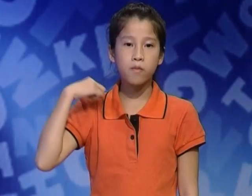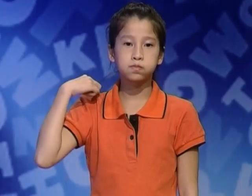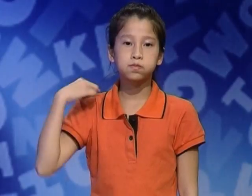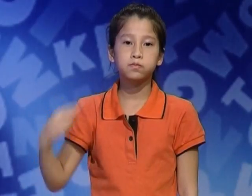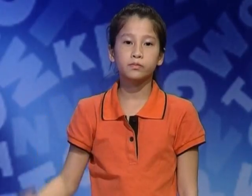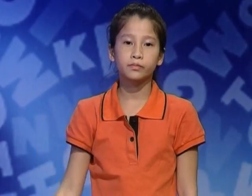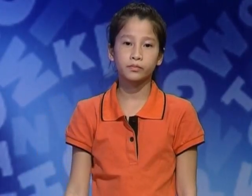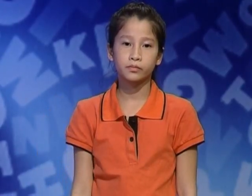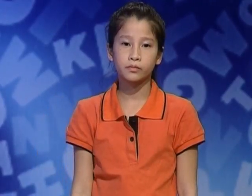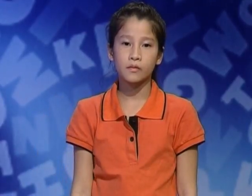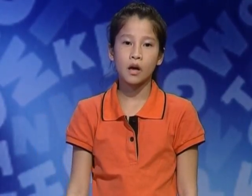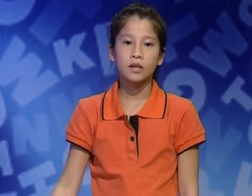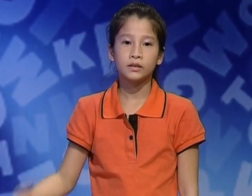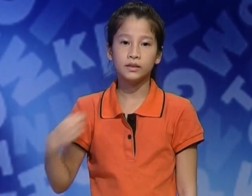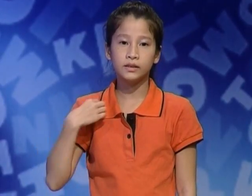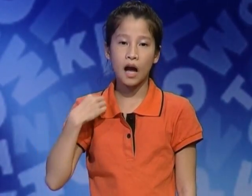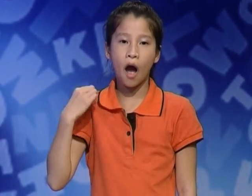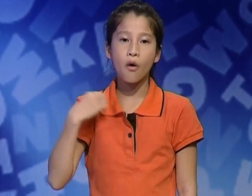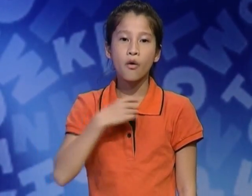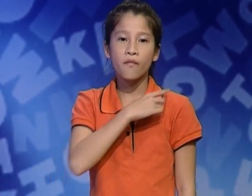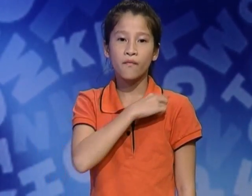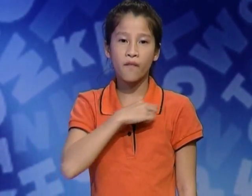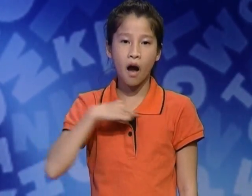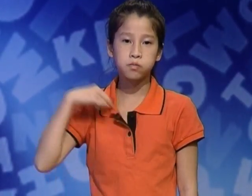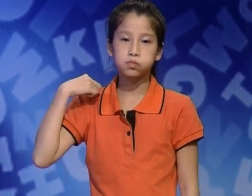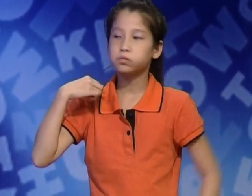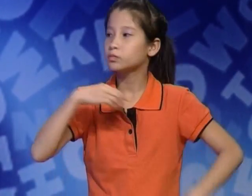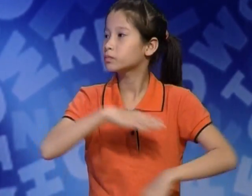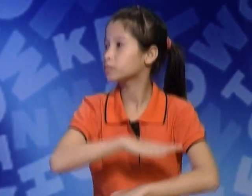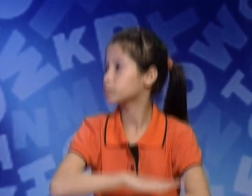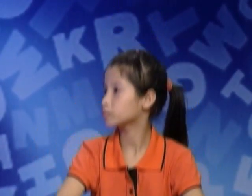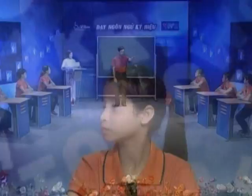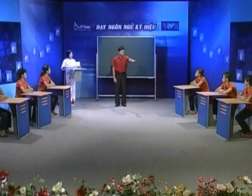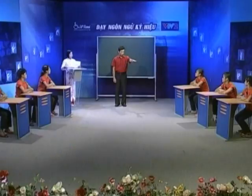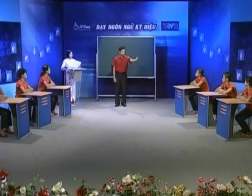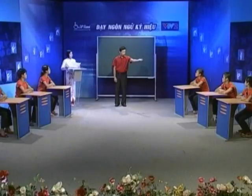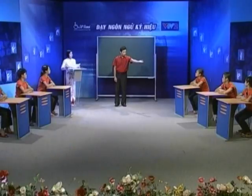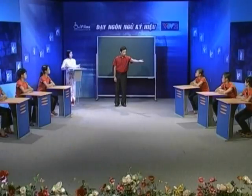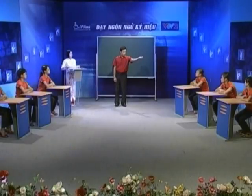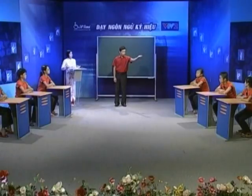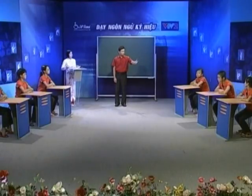Đây là ký hiệu áo phông đấy. Các em cùng quan sát bạn làm ký hiệu áo phông nhé.